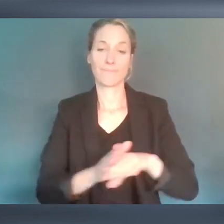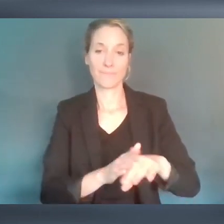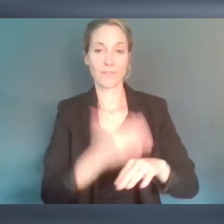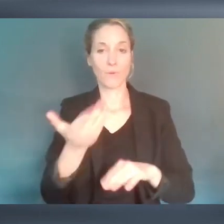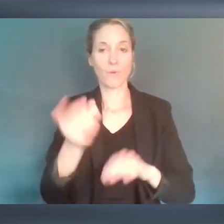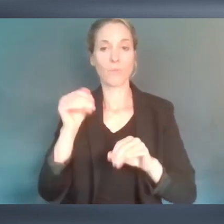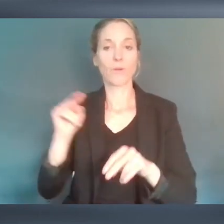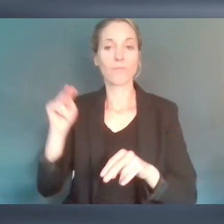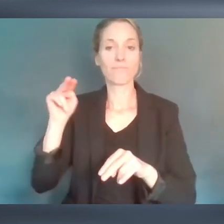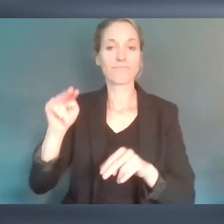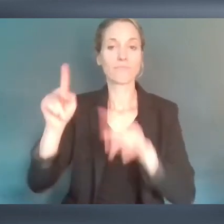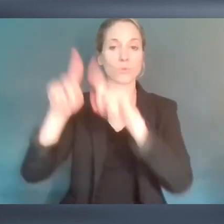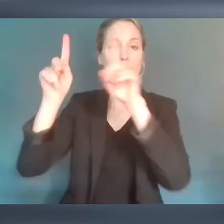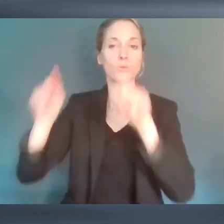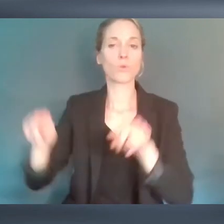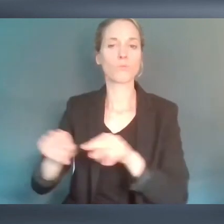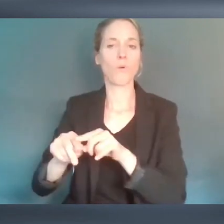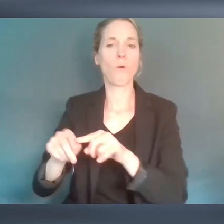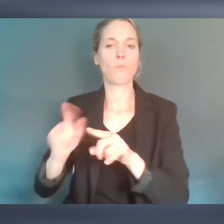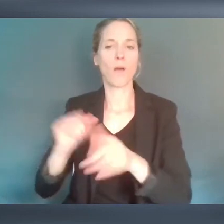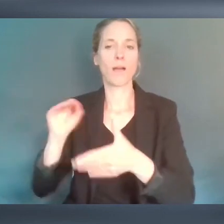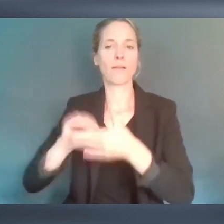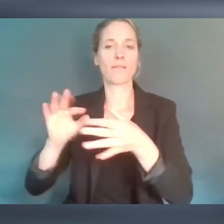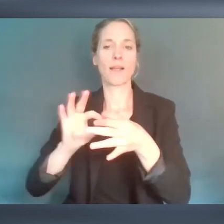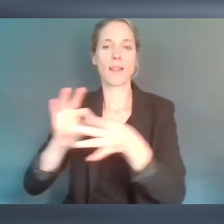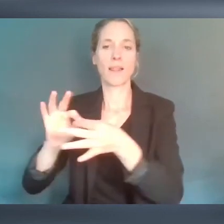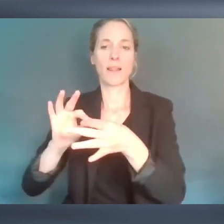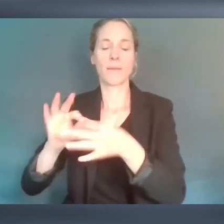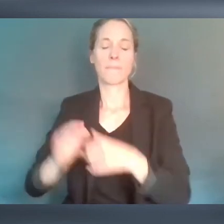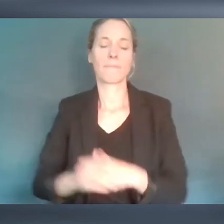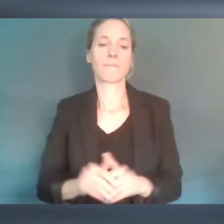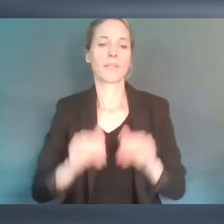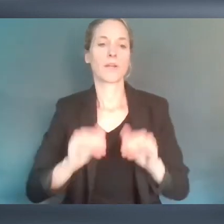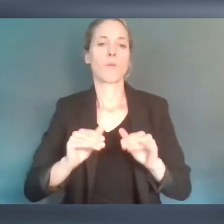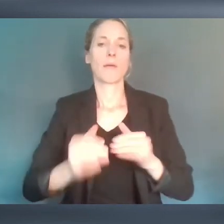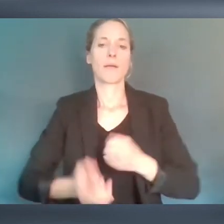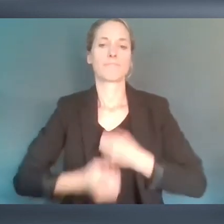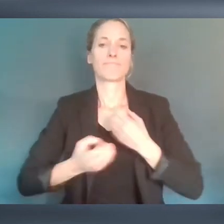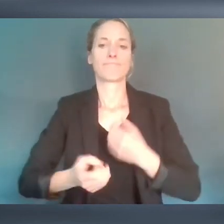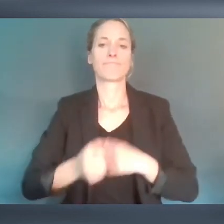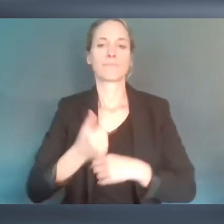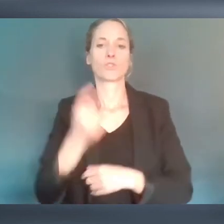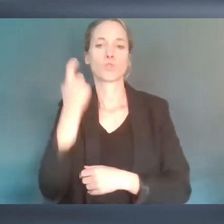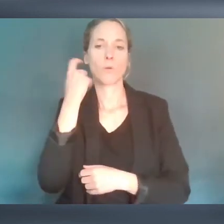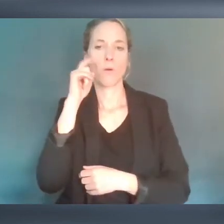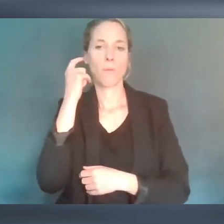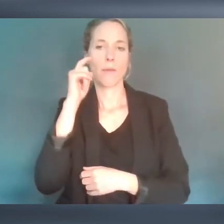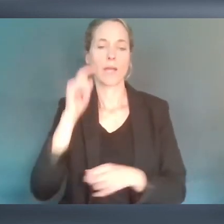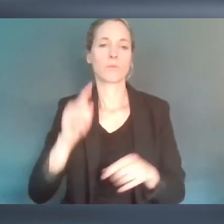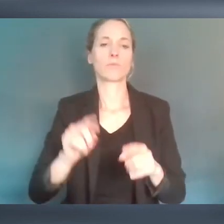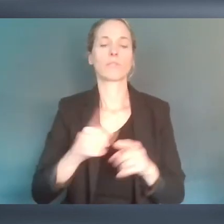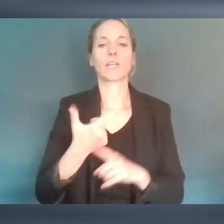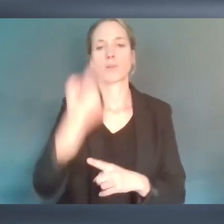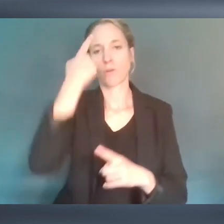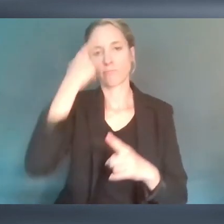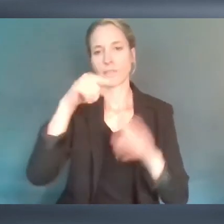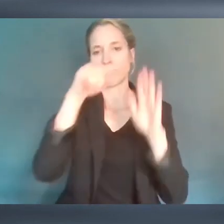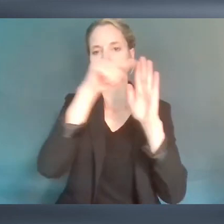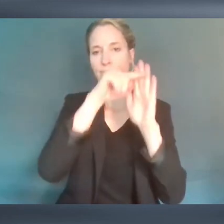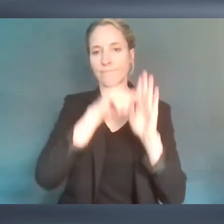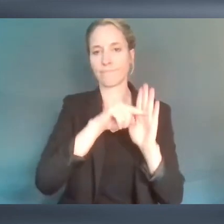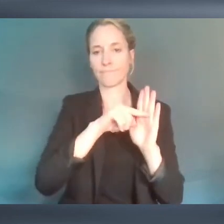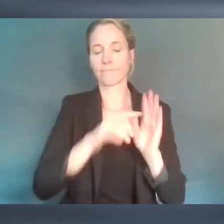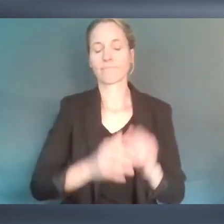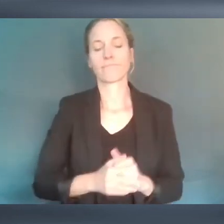en référence. Mais quelques remarques quand même et quelques principes que je vais quand même mentionner. Il y a de très